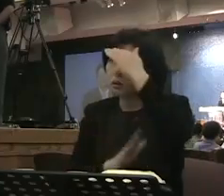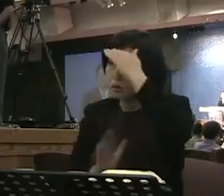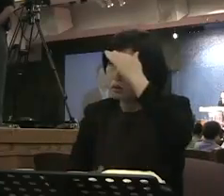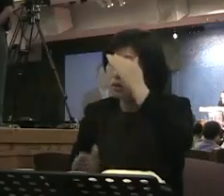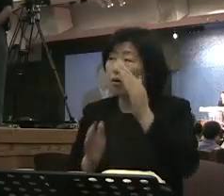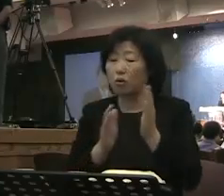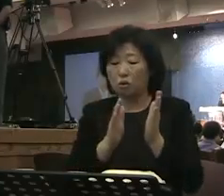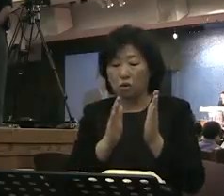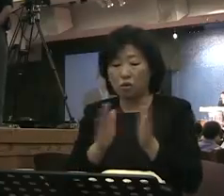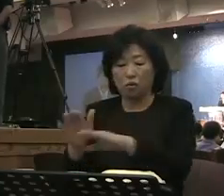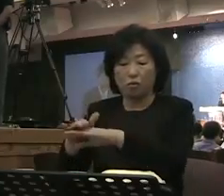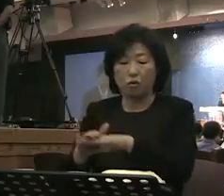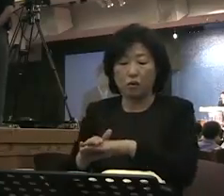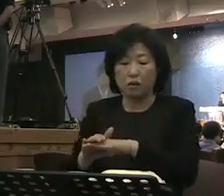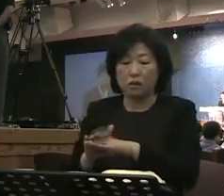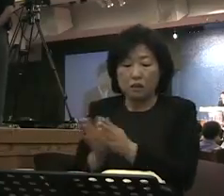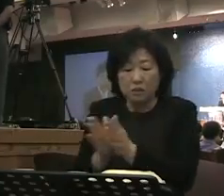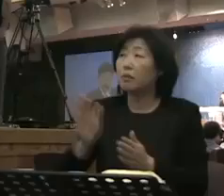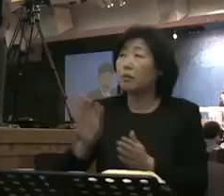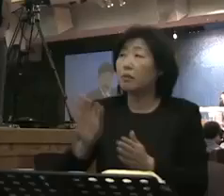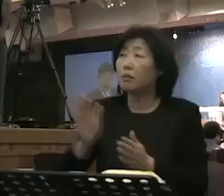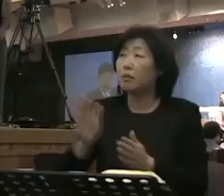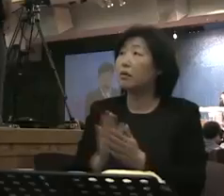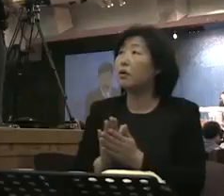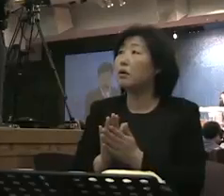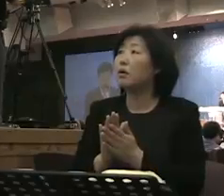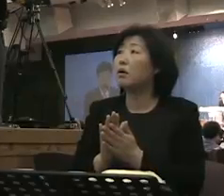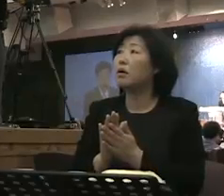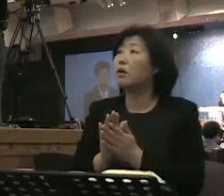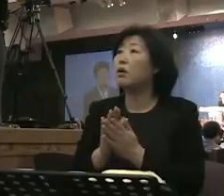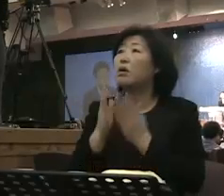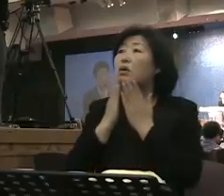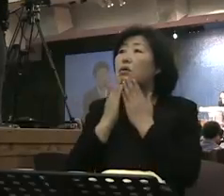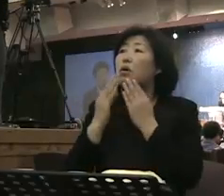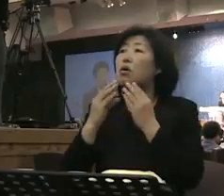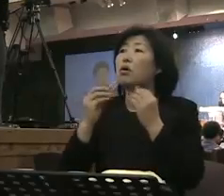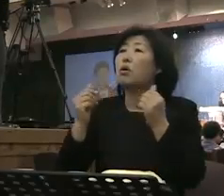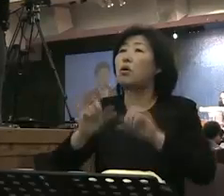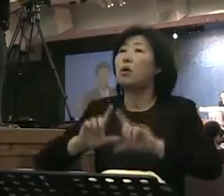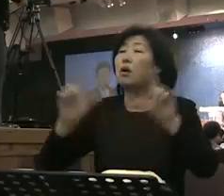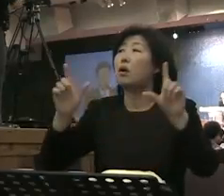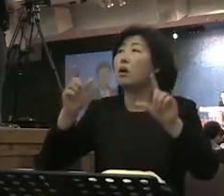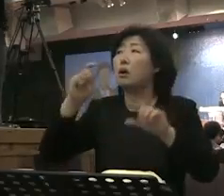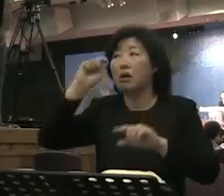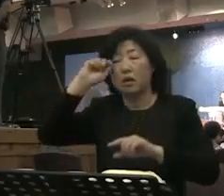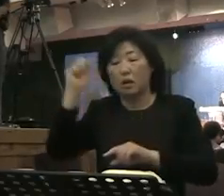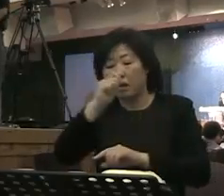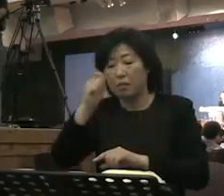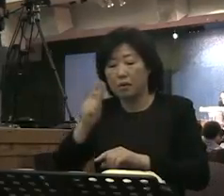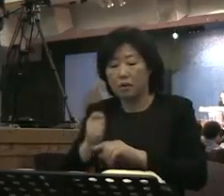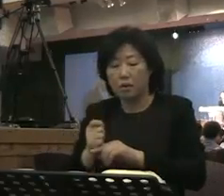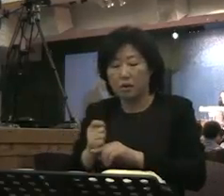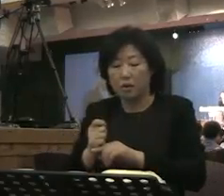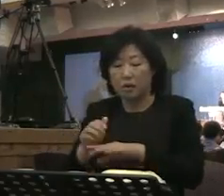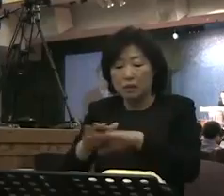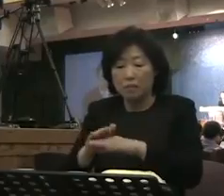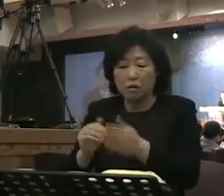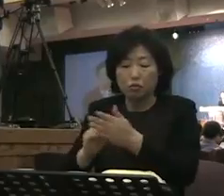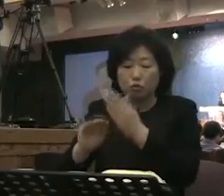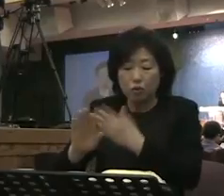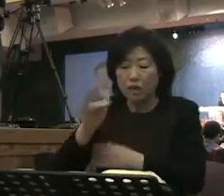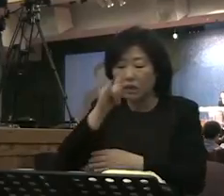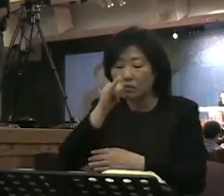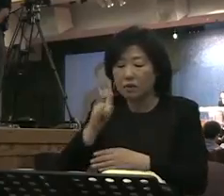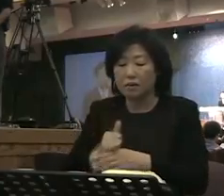모임이 시작이 됩니다. 이번 토요일 오전 8시에 토요 새벽 예배 직후에 있습니다. 기억하시고 관심